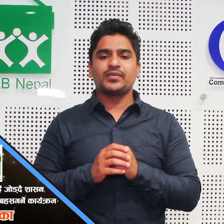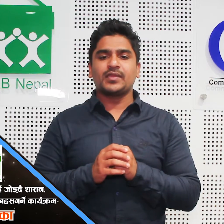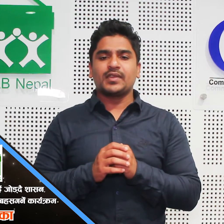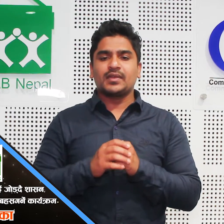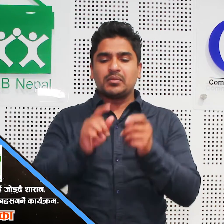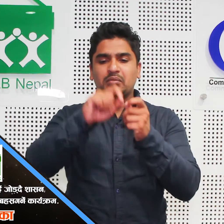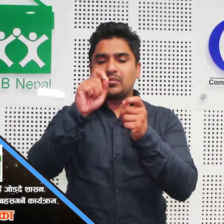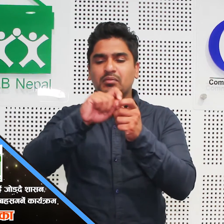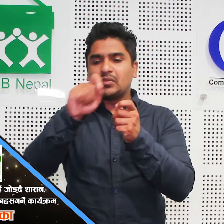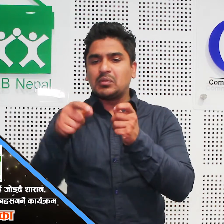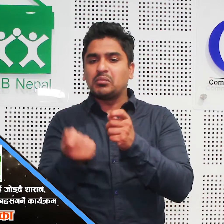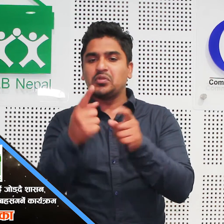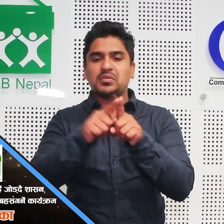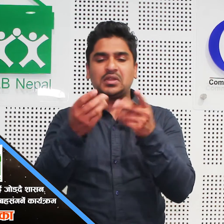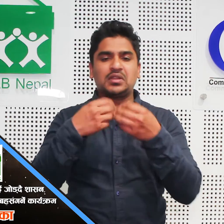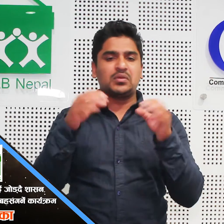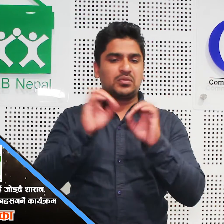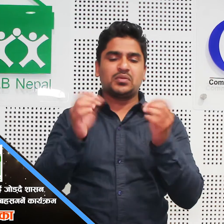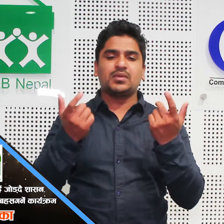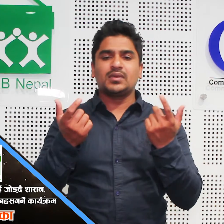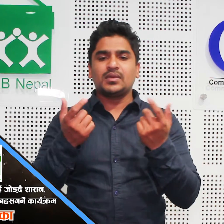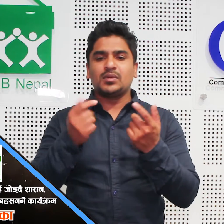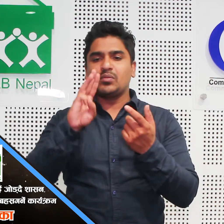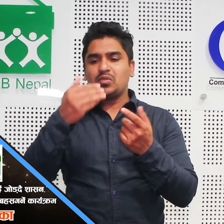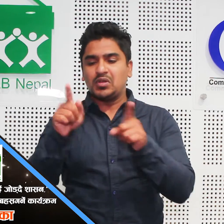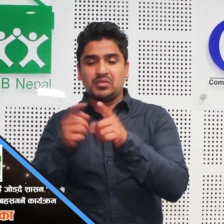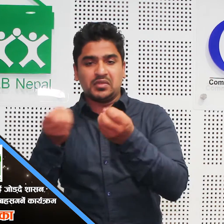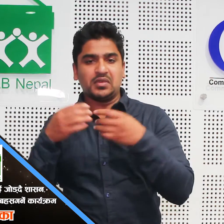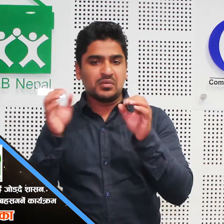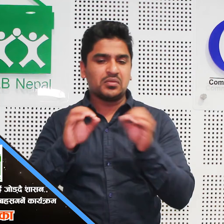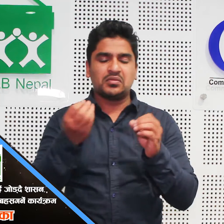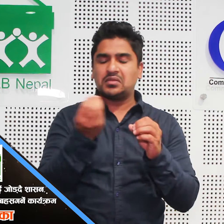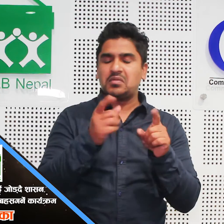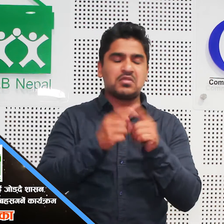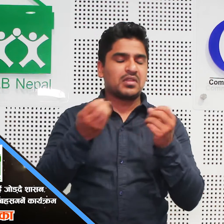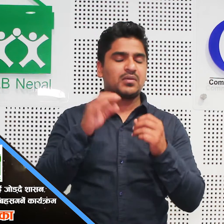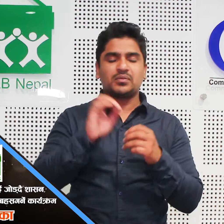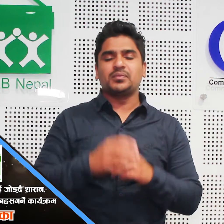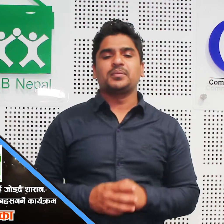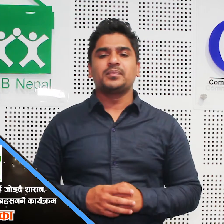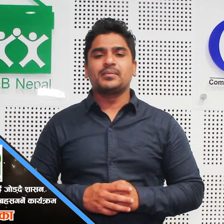भएको छ फुलको, न मोल दिनु भएको छ, न केही दिनु भएको छैन।